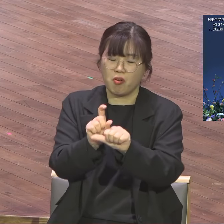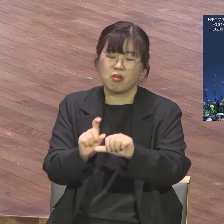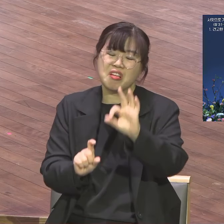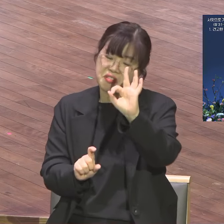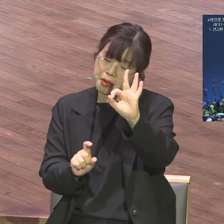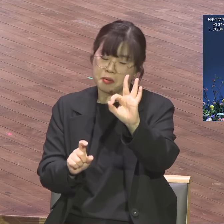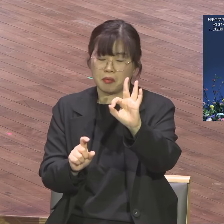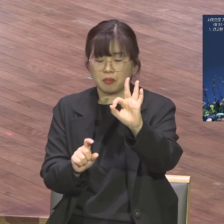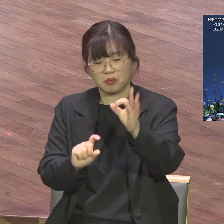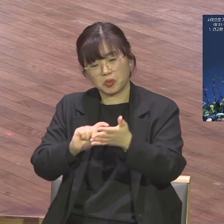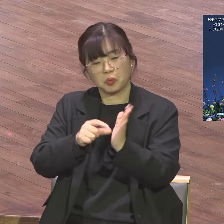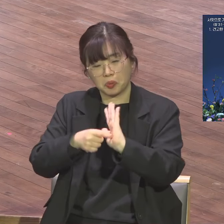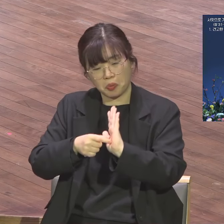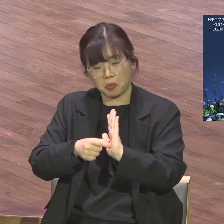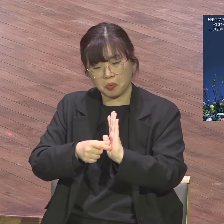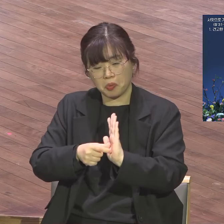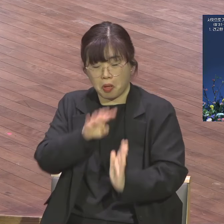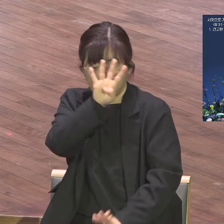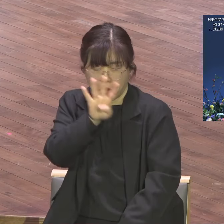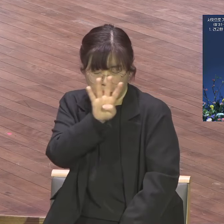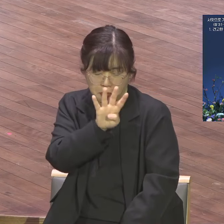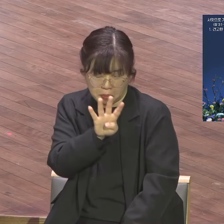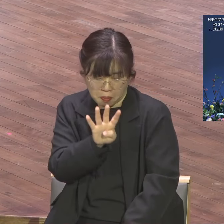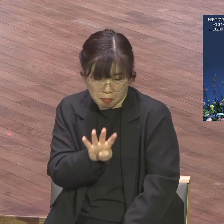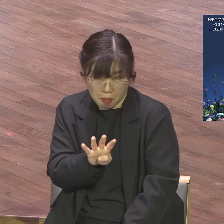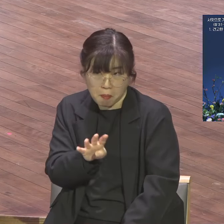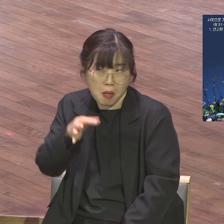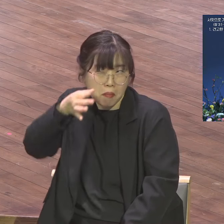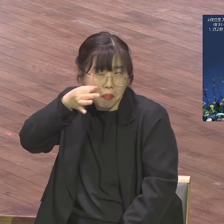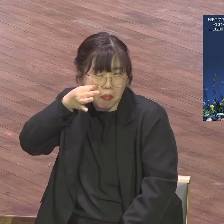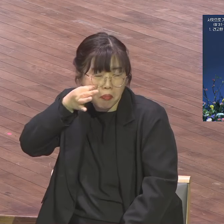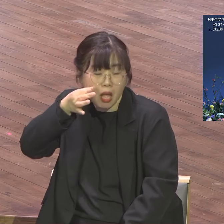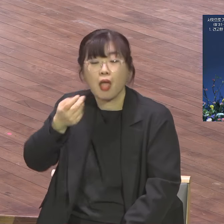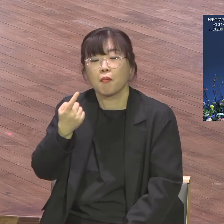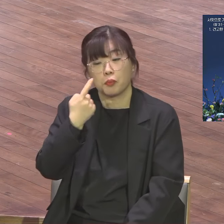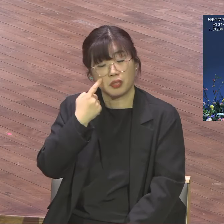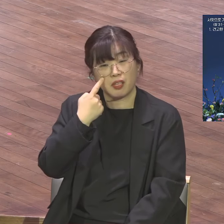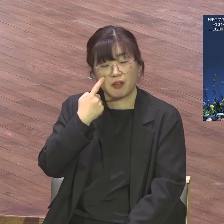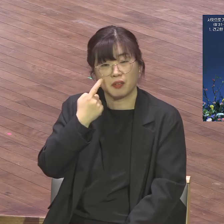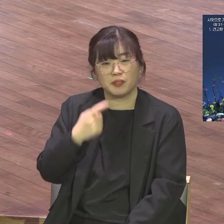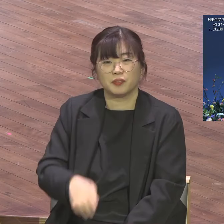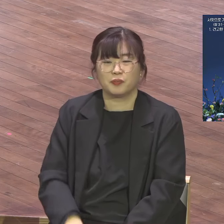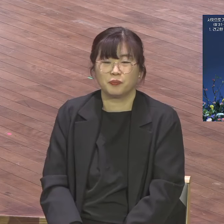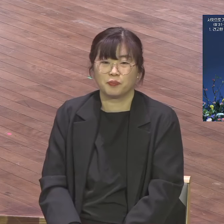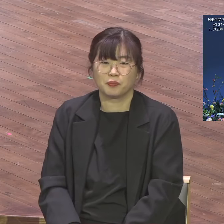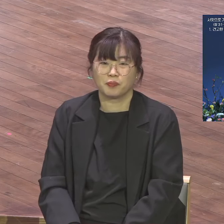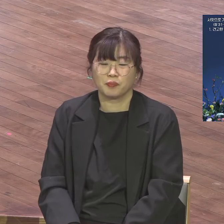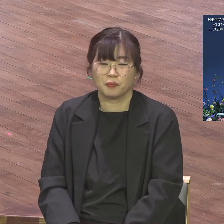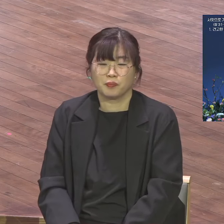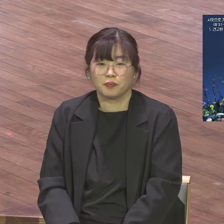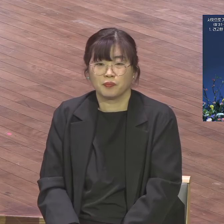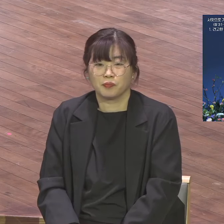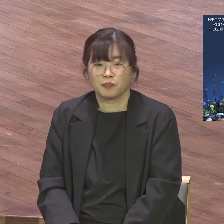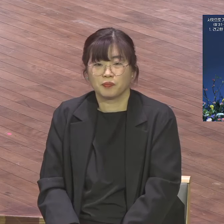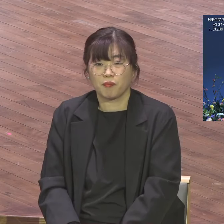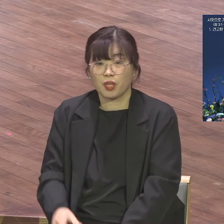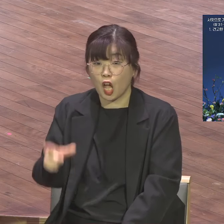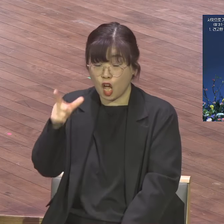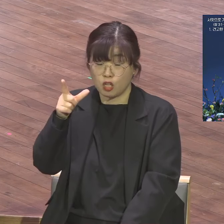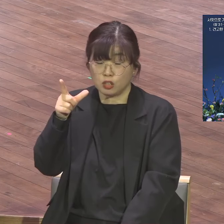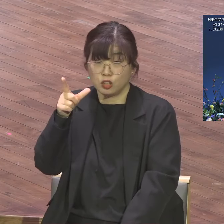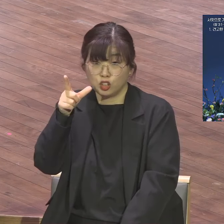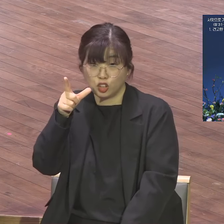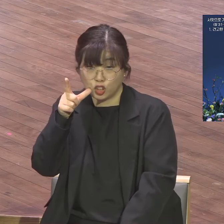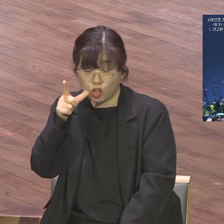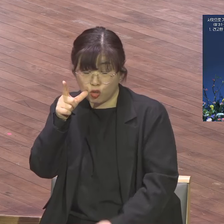가나안 정복을 위해서 중대한 미션을 받았을 때 하나님께서 여호수아에게 하신 언약의 말씀을 우리가 잘 봐야